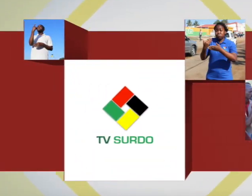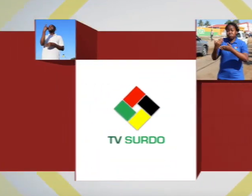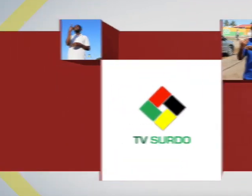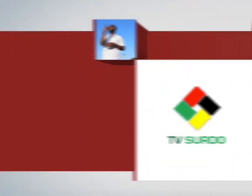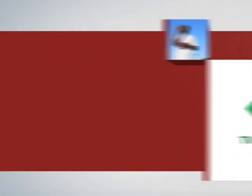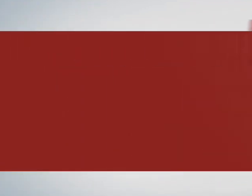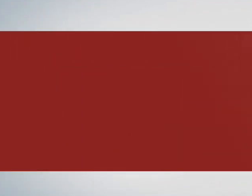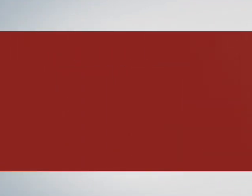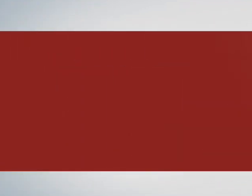Abertura